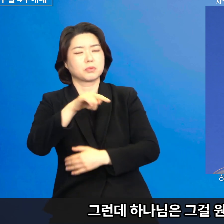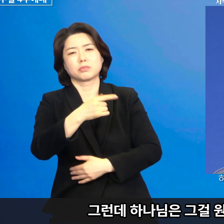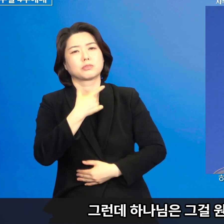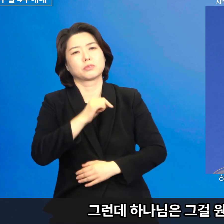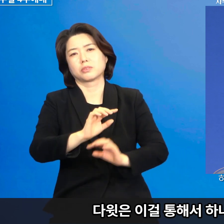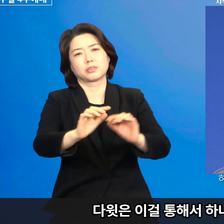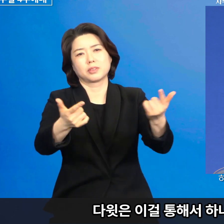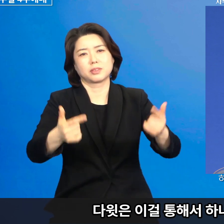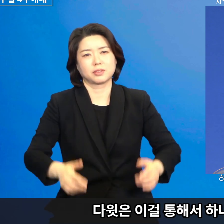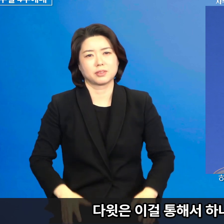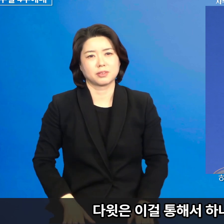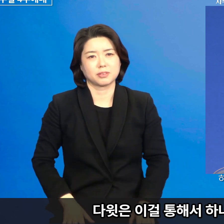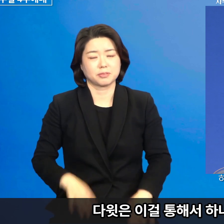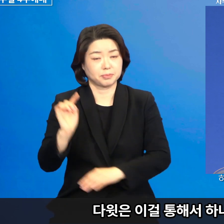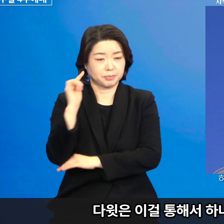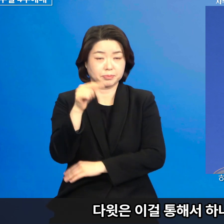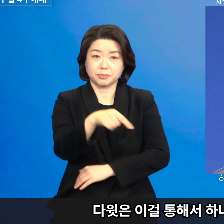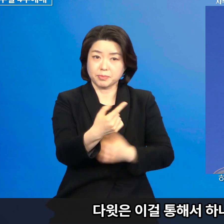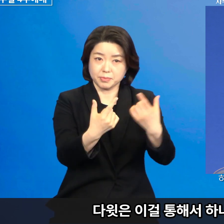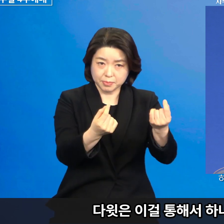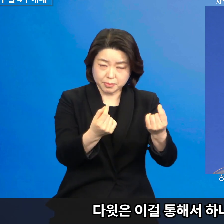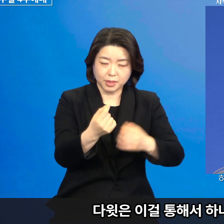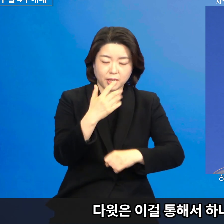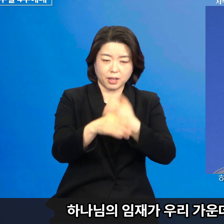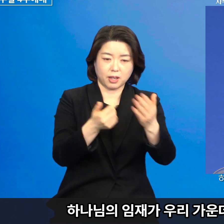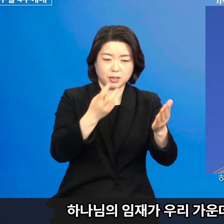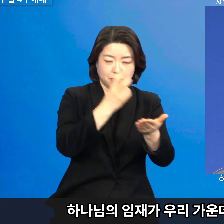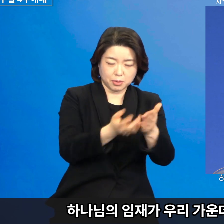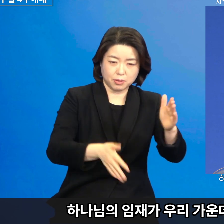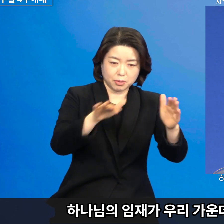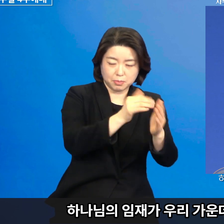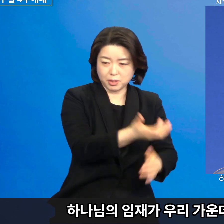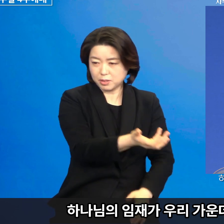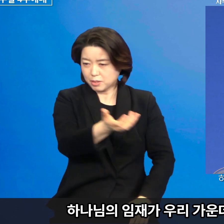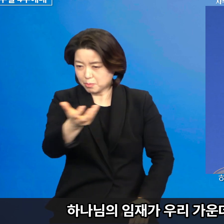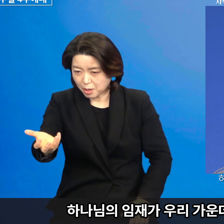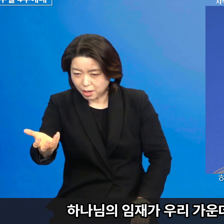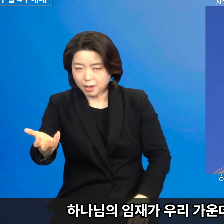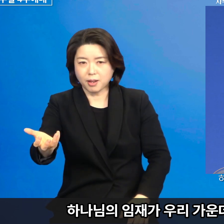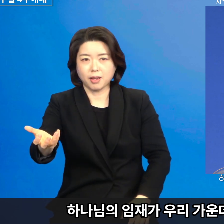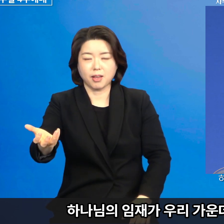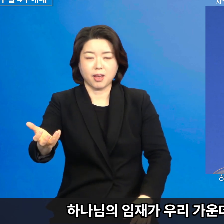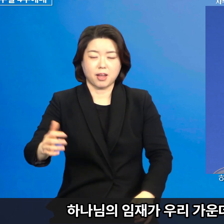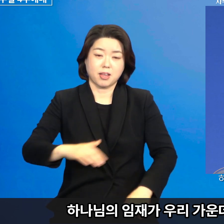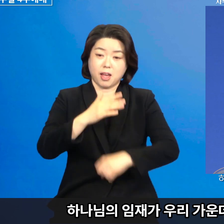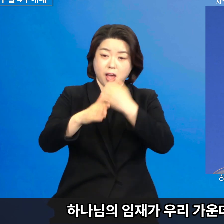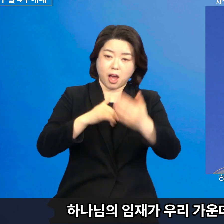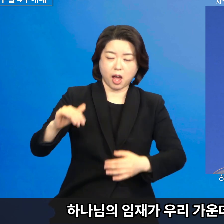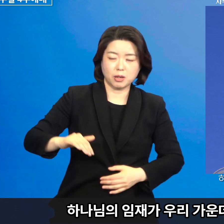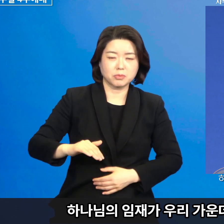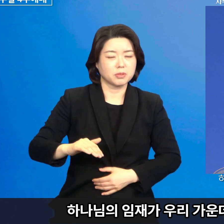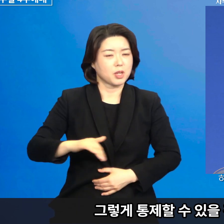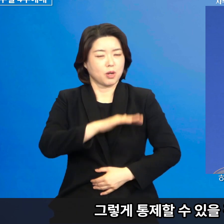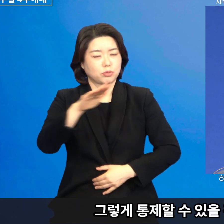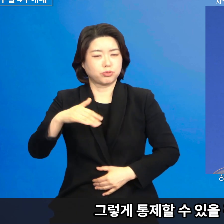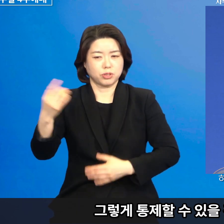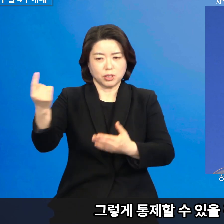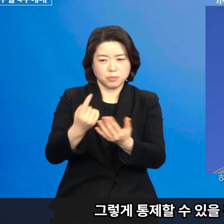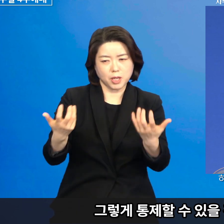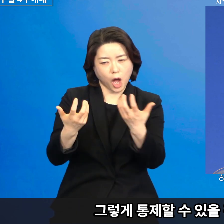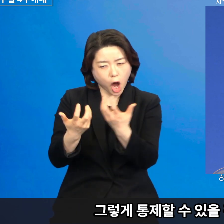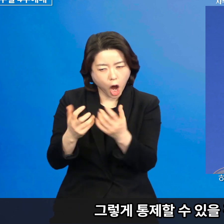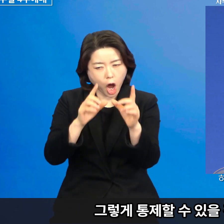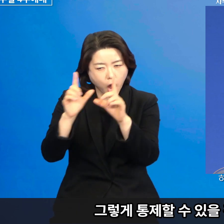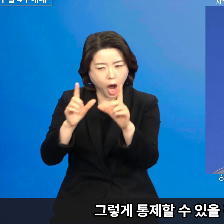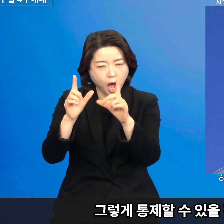아니었어요. 다윗은 이걸 통해서 하나님의 길을 옮겨와서 하나님의 임재가 우리 가운데 있을 것이라고 생각했고 그렇게